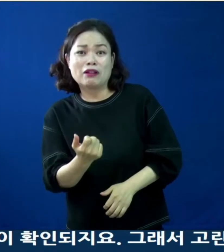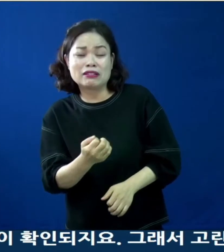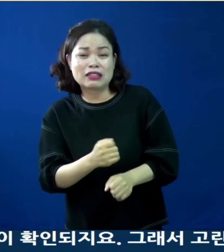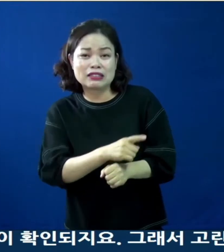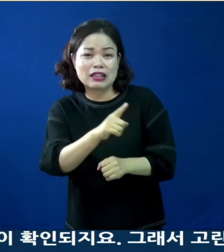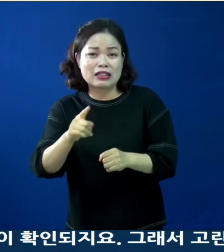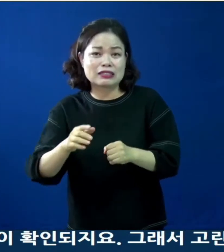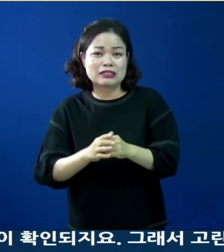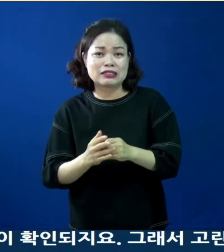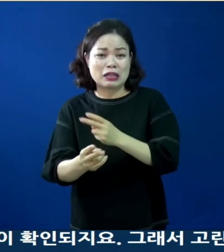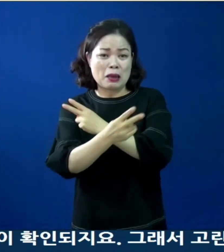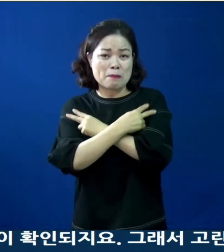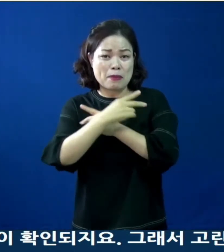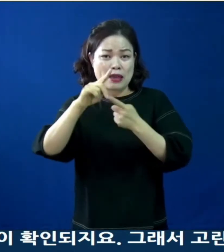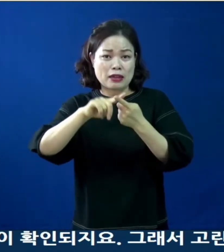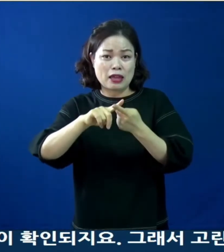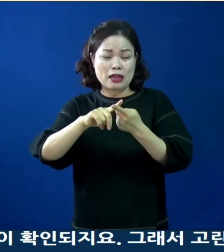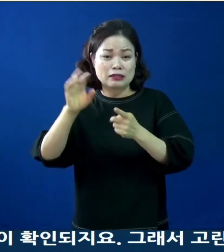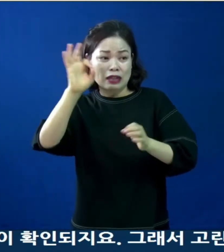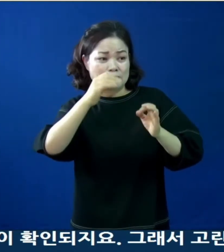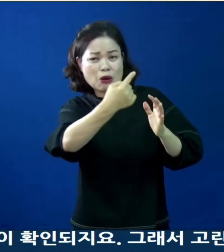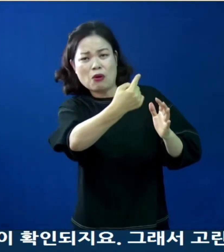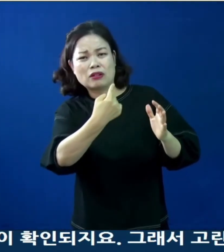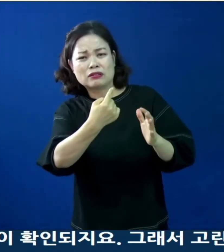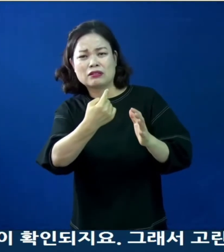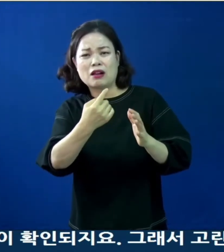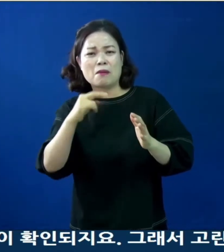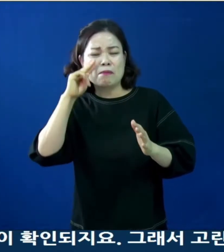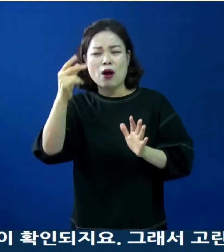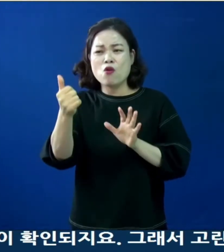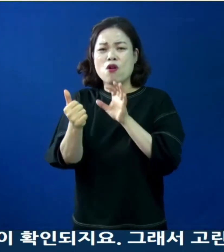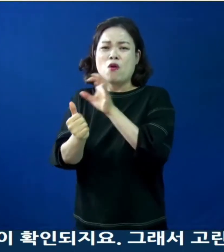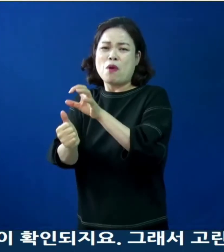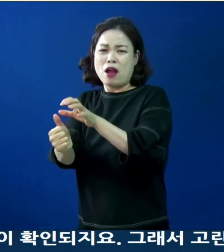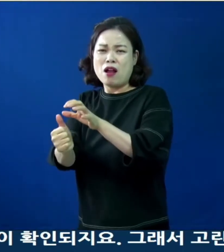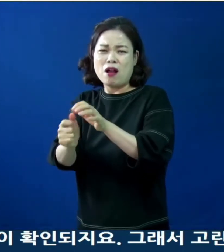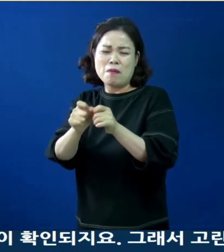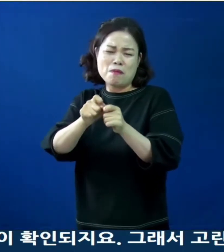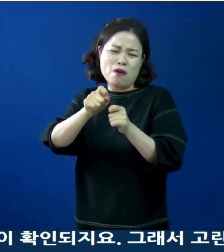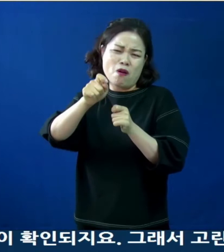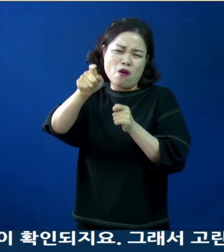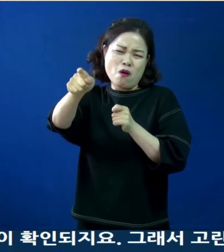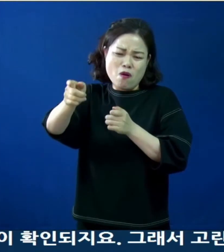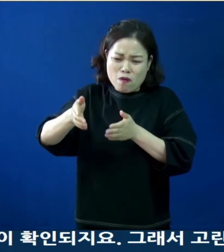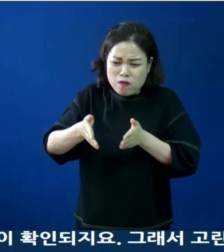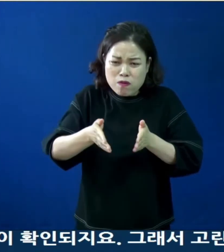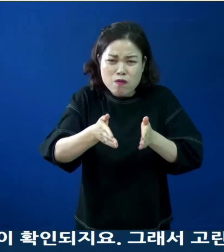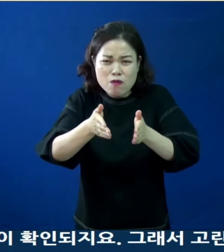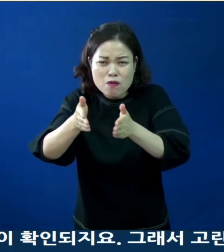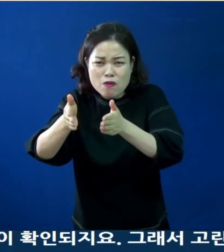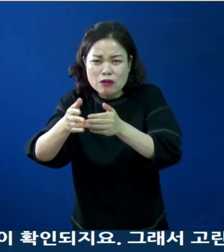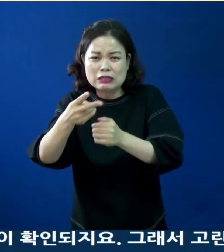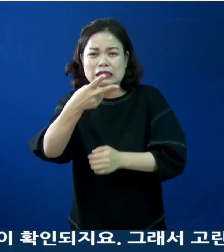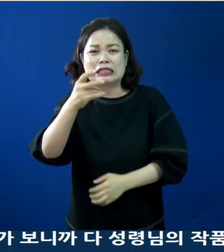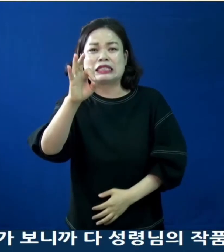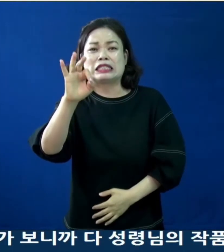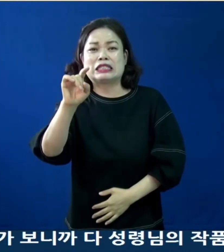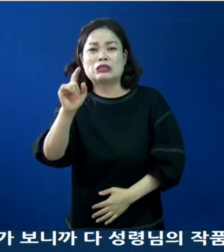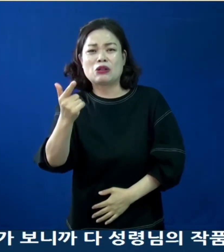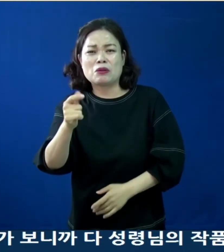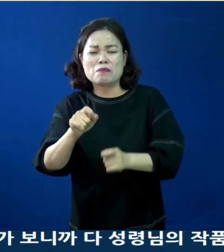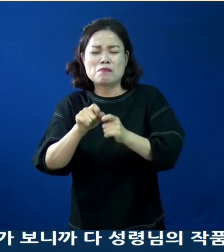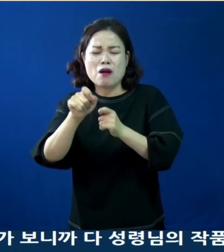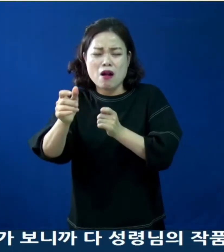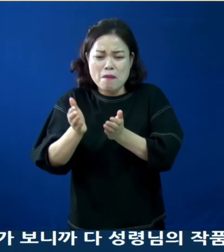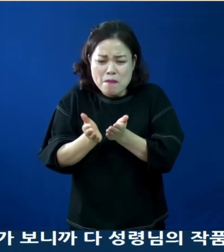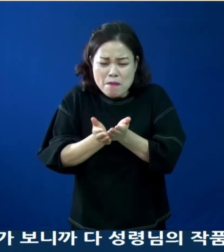거기까지 또 찾아온 사람들이 바울을 박해했잖아요. 그 먼 길을 그 디온이라는 곳에 가서 그 먼 길을 배